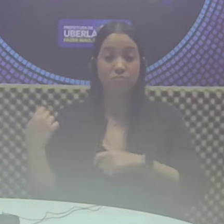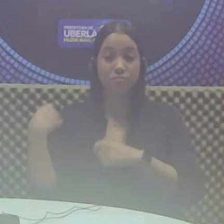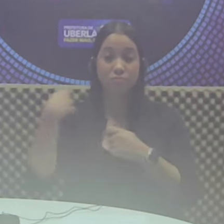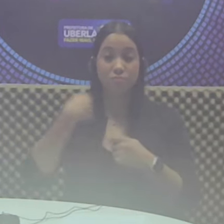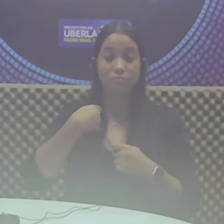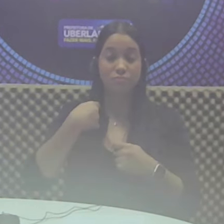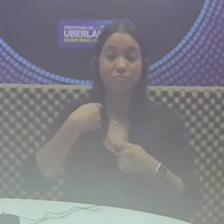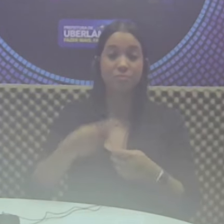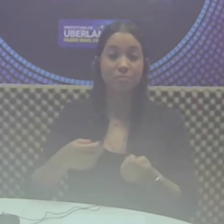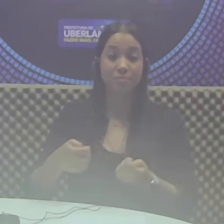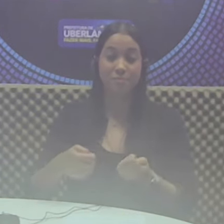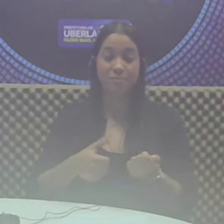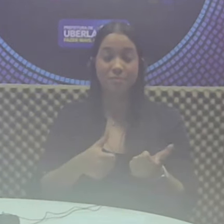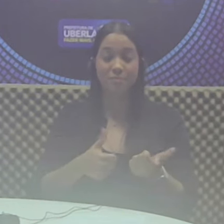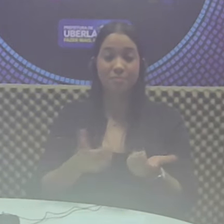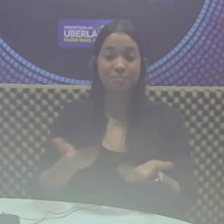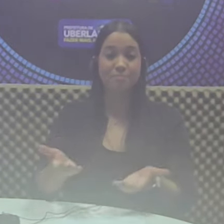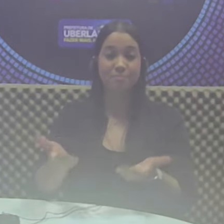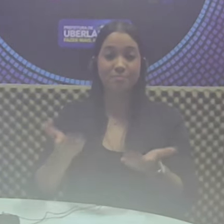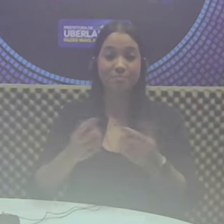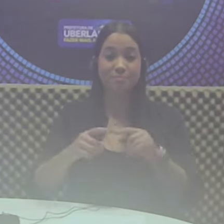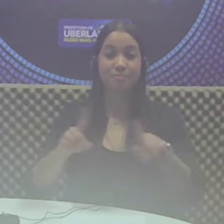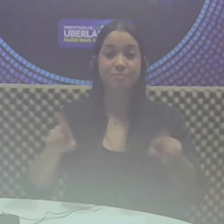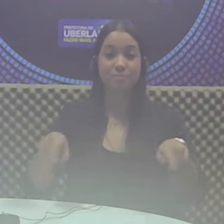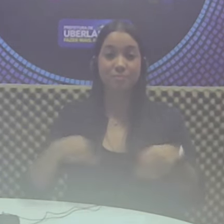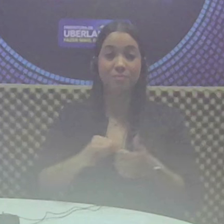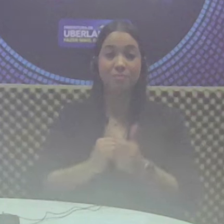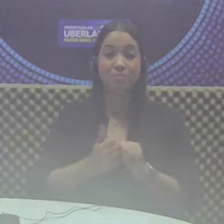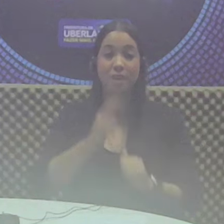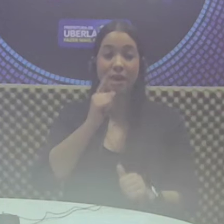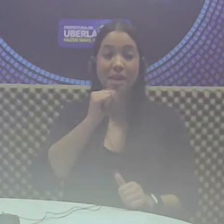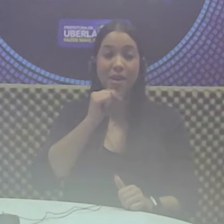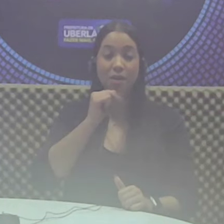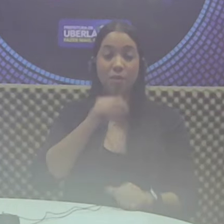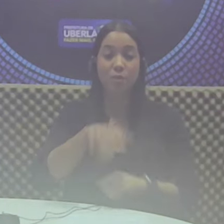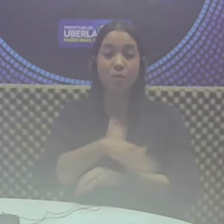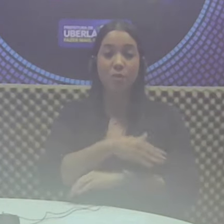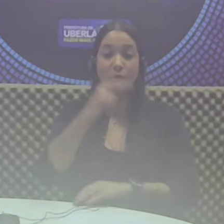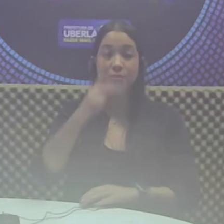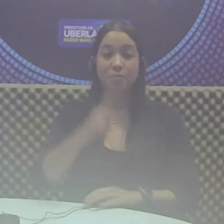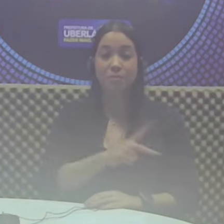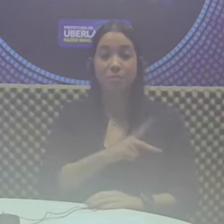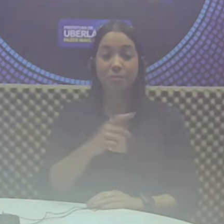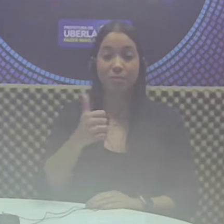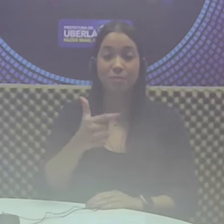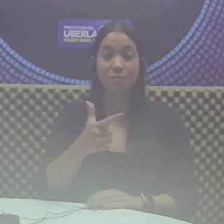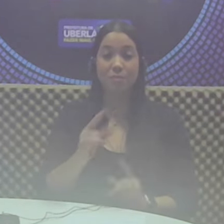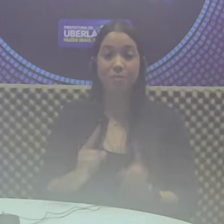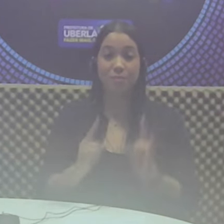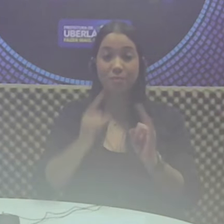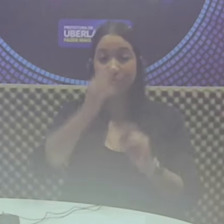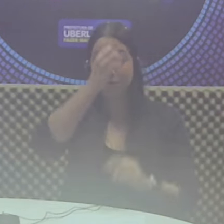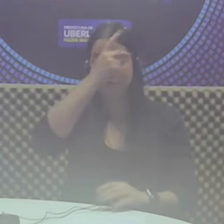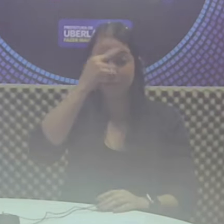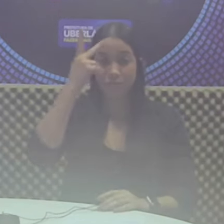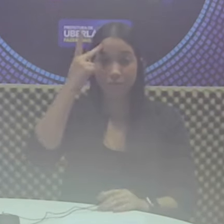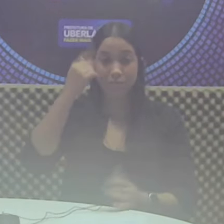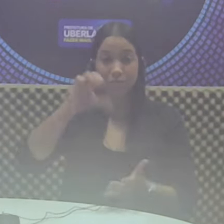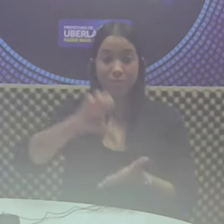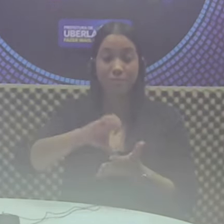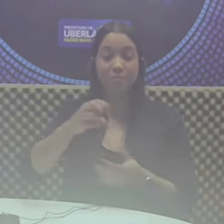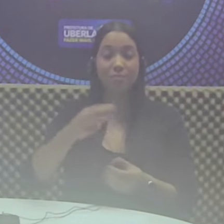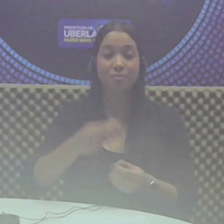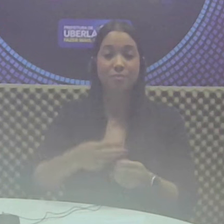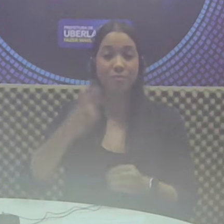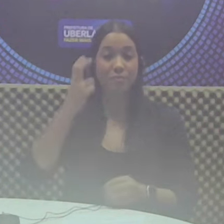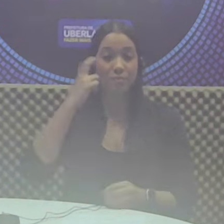As doações serão recebidas na quadra Lagoinha, localizada na Rua Pio 12, na Prefeitura de Uberlândia e no Centro Municipal de